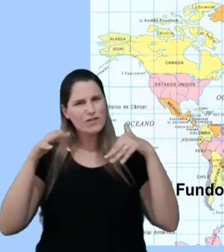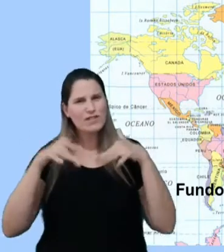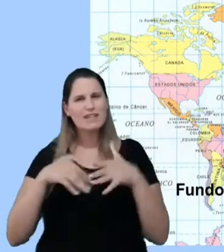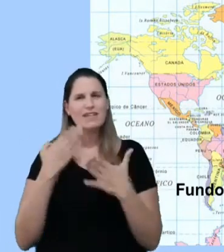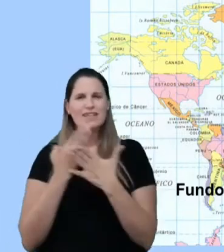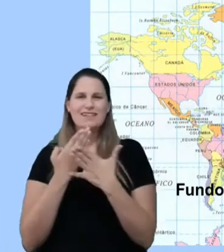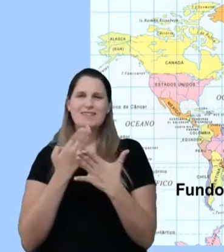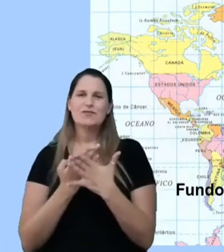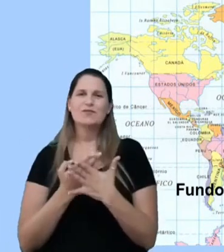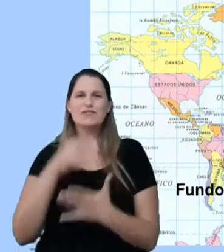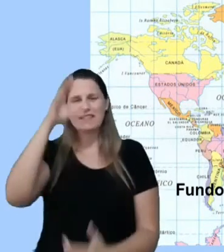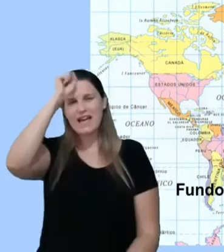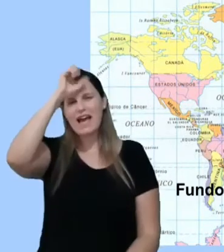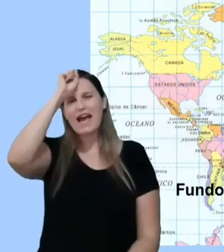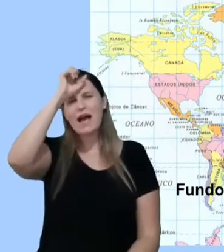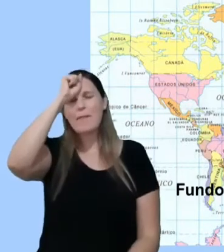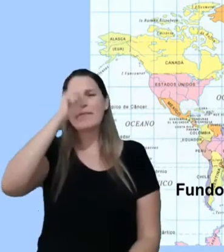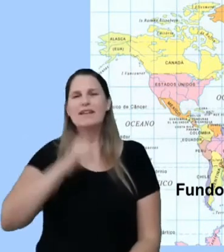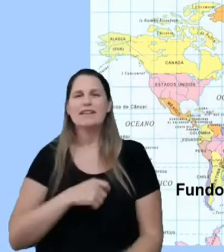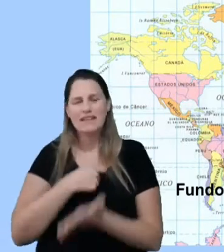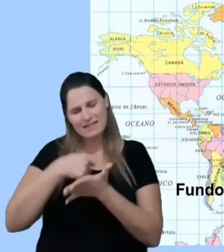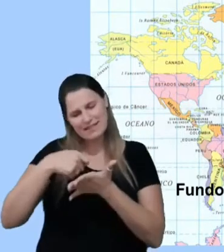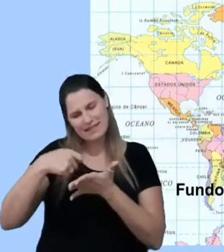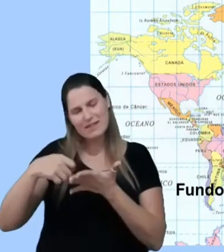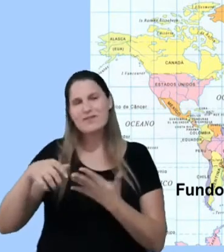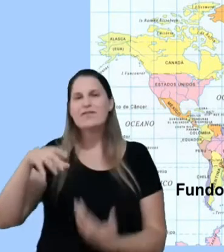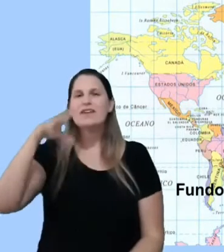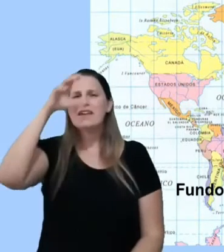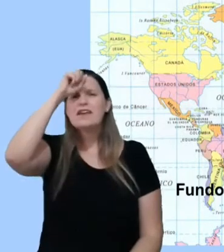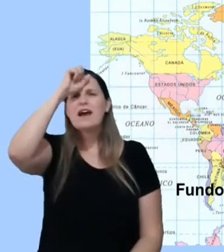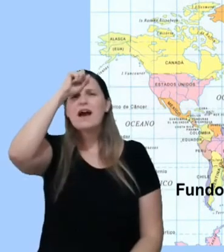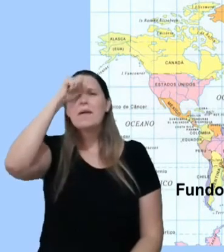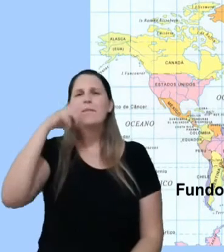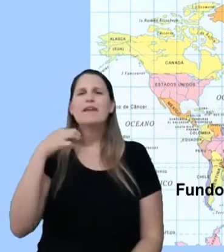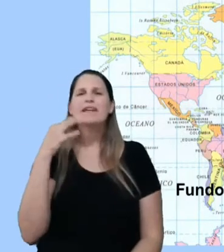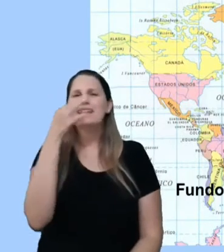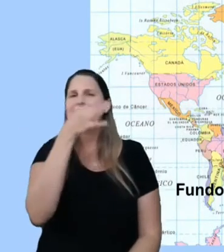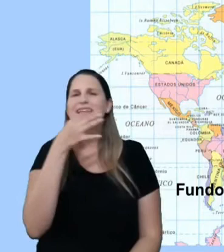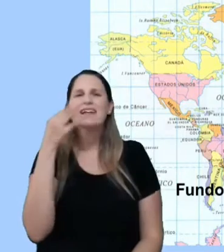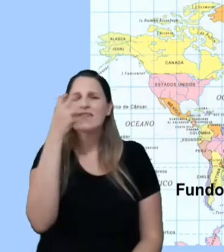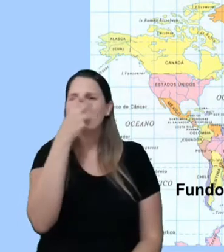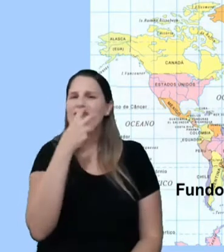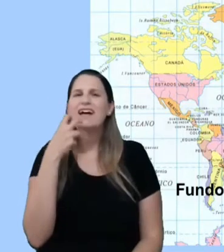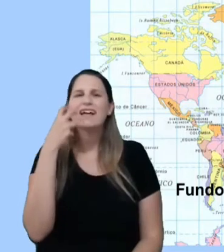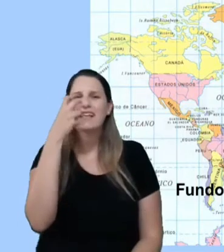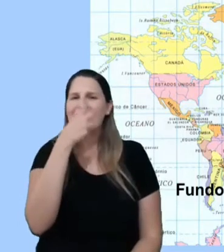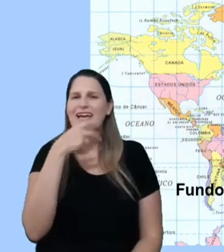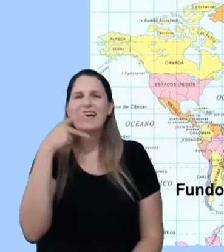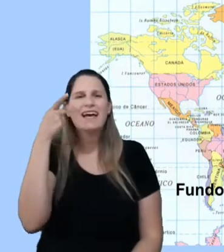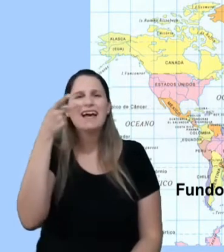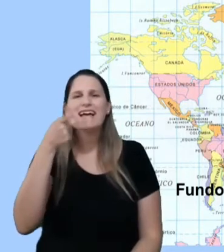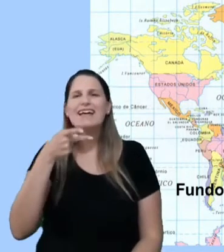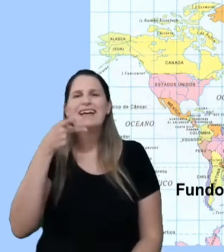frequentar a escola e aprender a escrever, aprender a falar, a ler lábios.